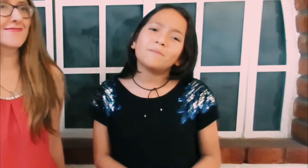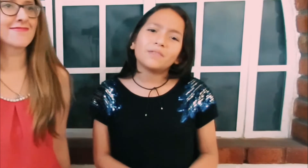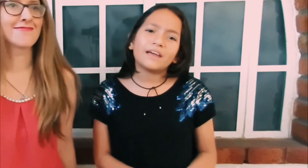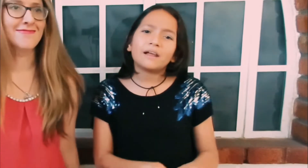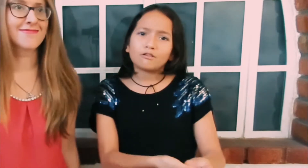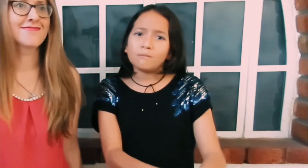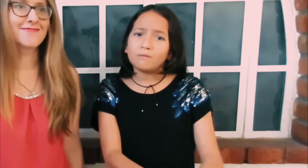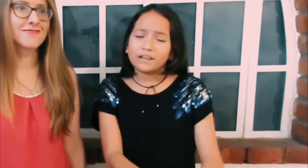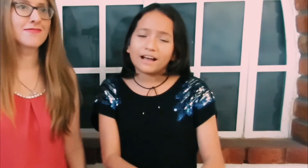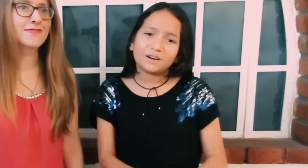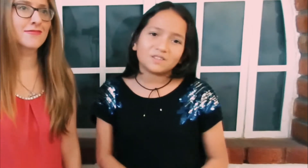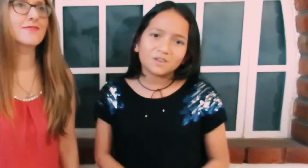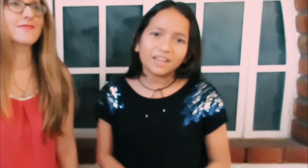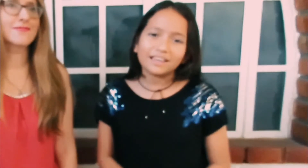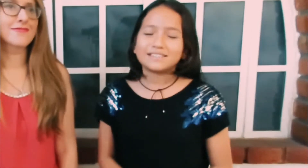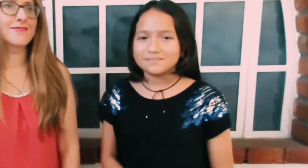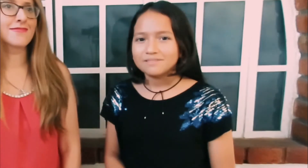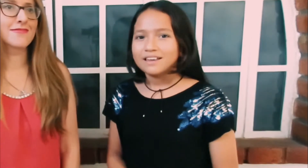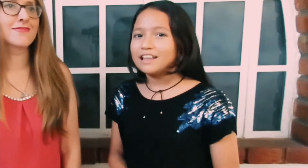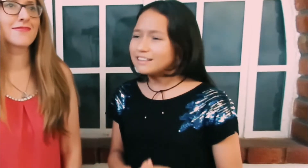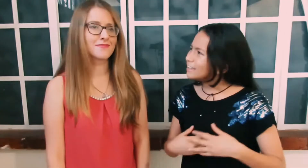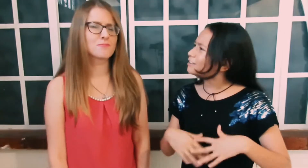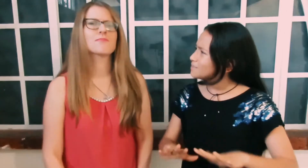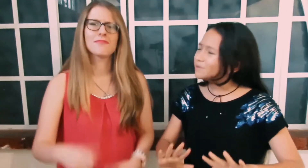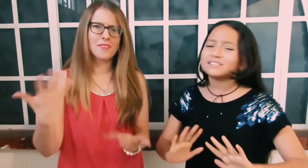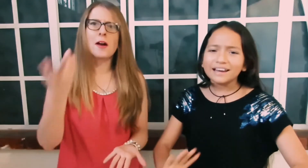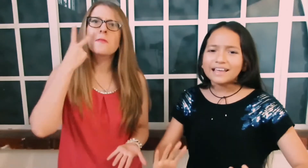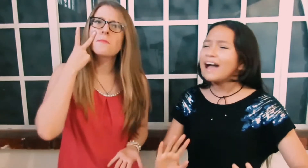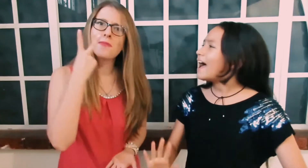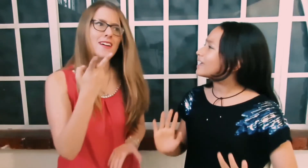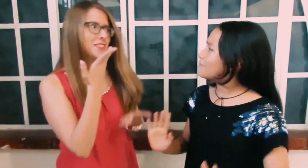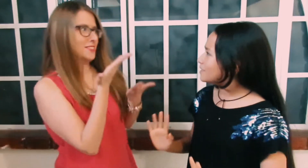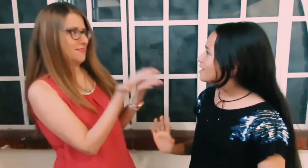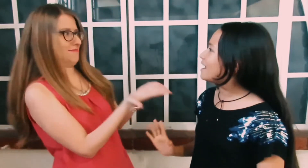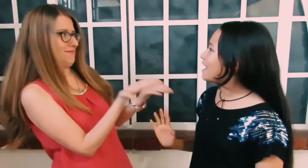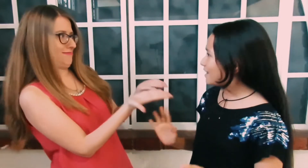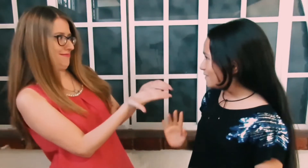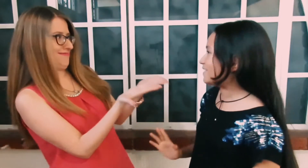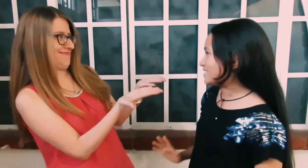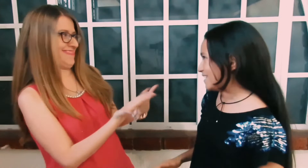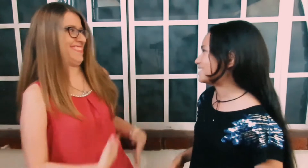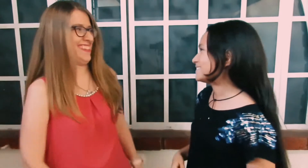poder comunicarnos con ellas. Y los impulsaría a que aprendieran la lengua de señas.